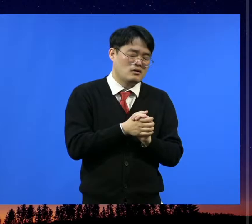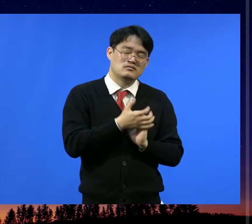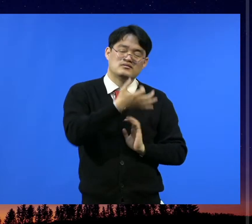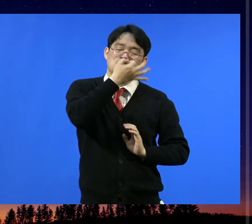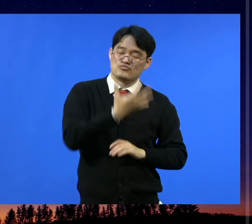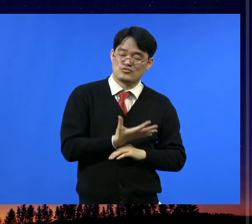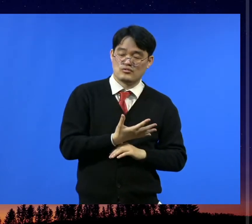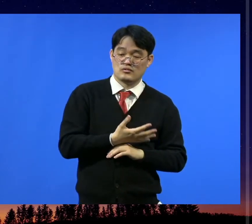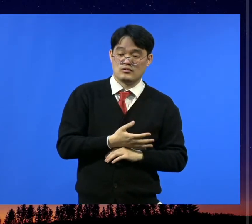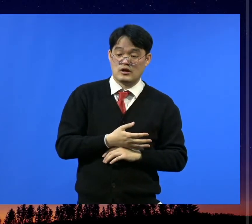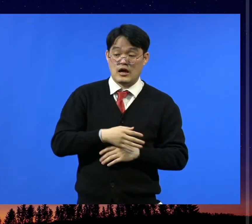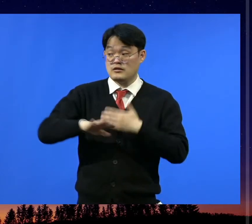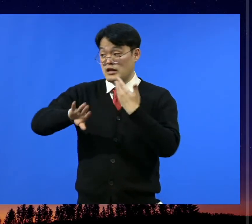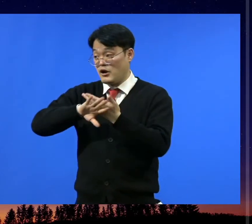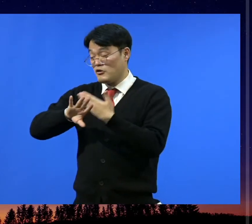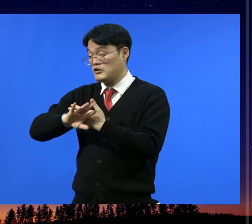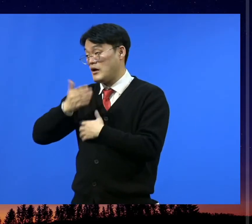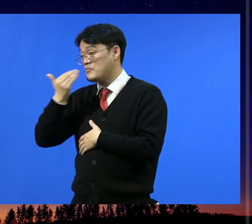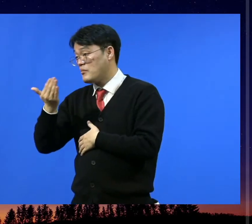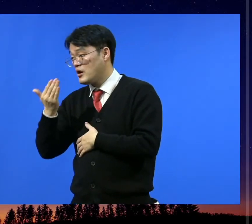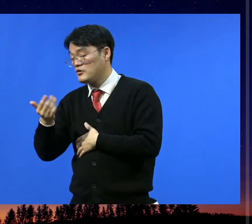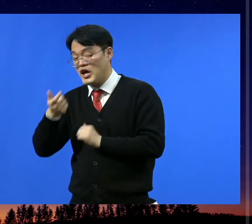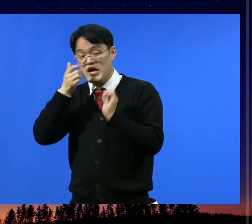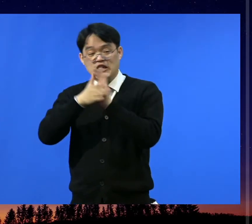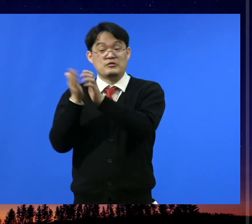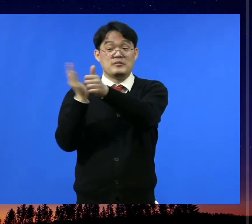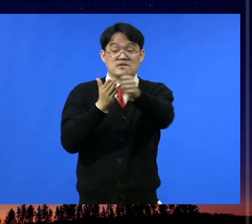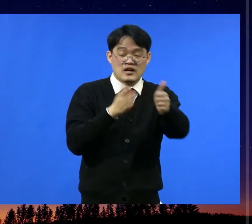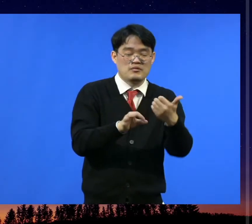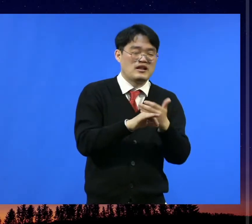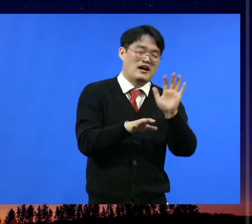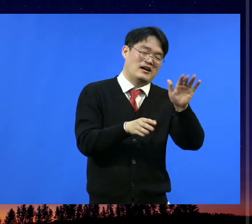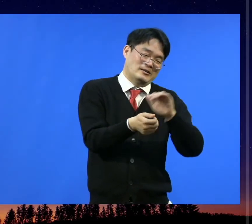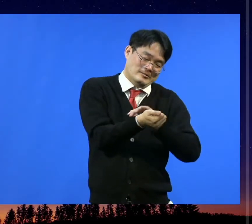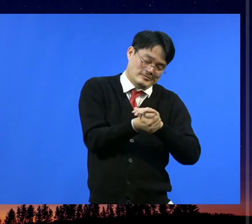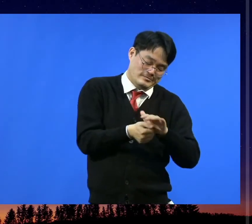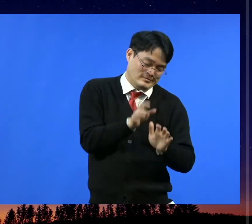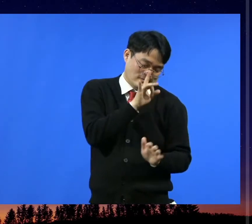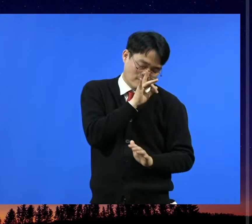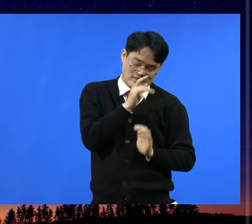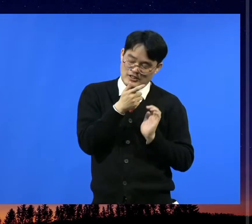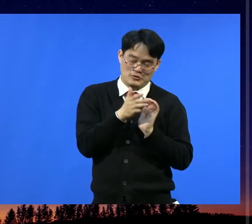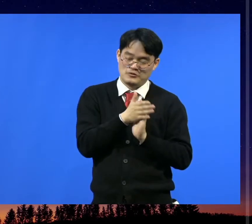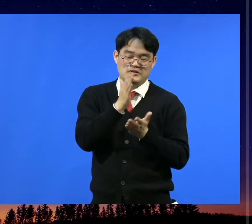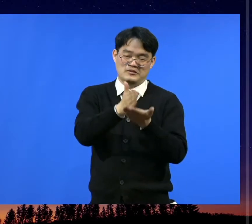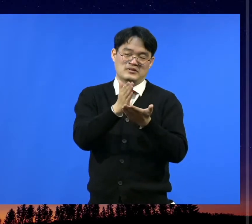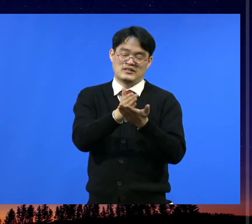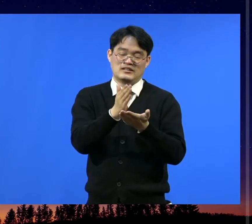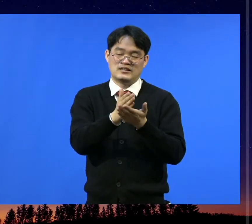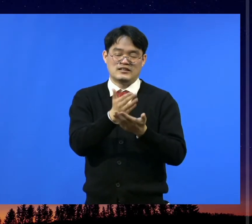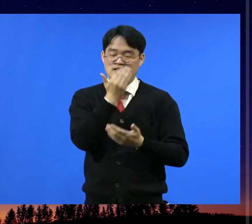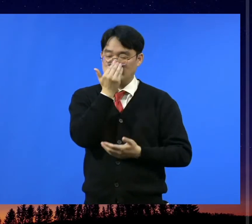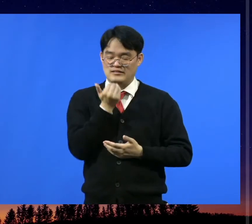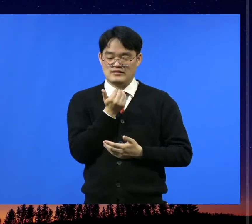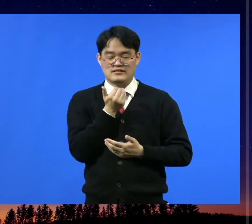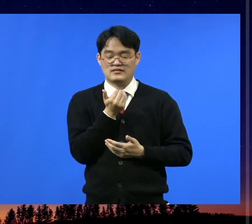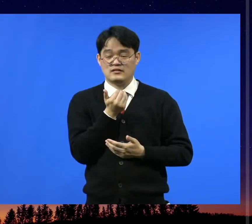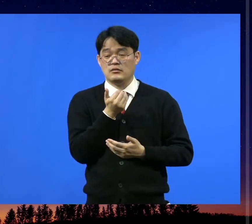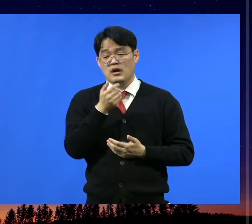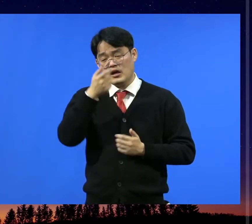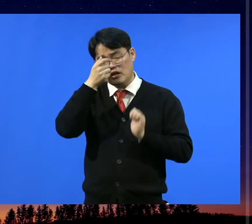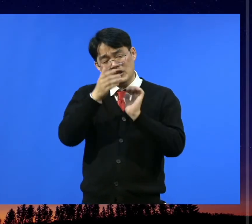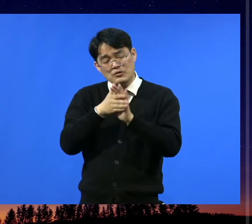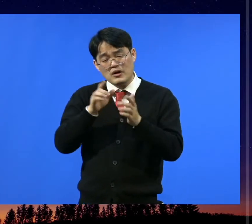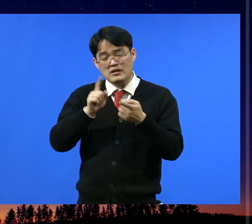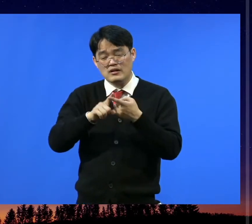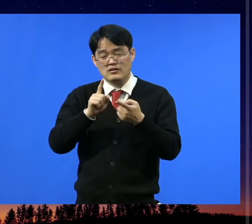다른 것은 다 하다가도 기도하자고 그러면 솔솔솔 빠지는 거예요. 그 기도의 맛을 못 본 것입니다. 기도의 세계에 뭔가